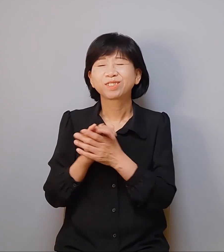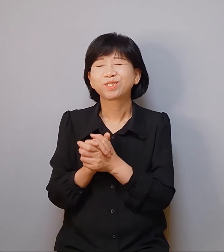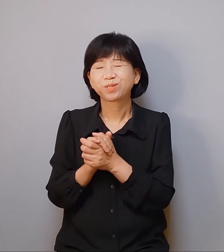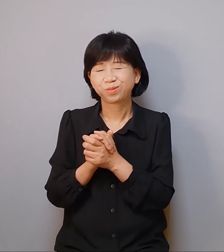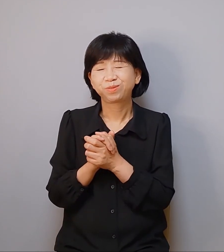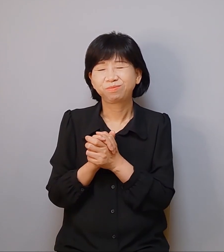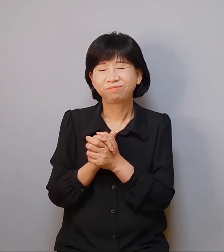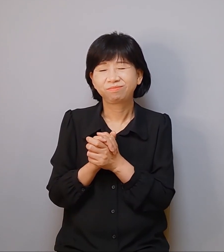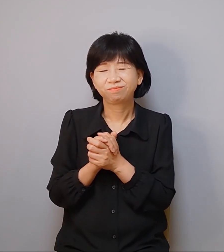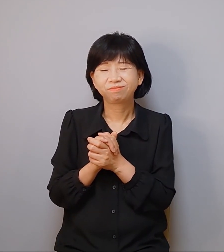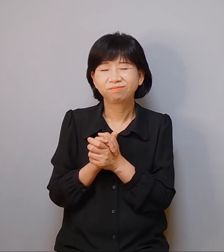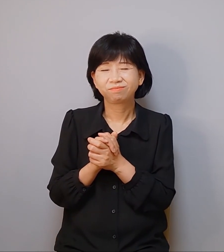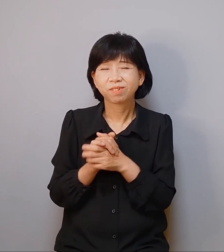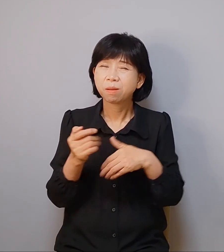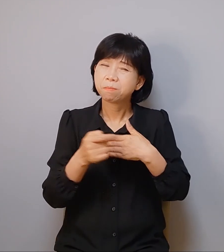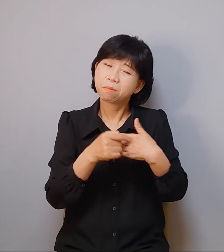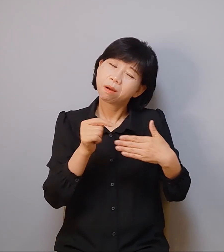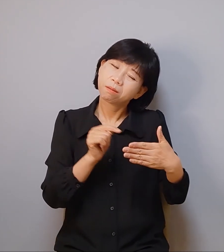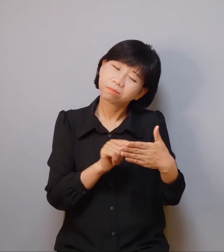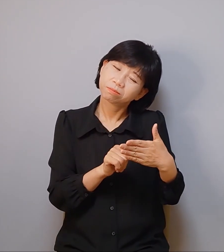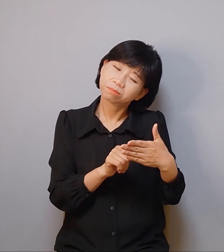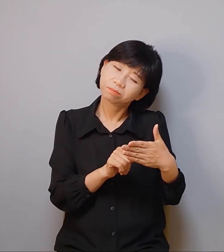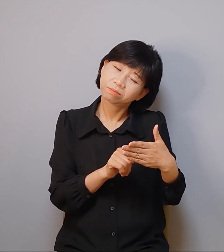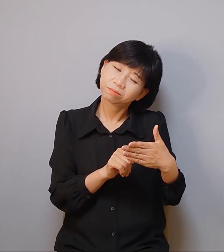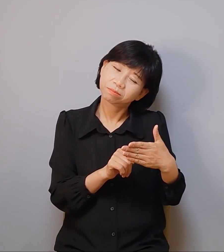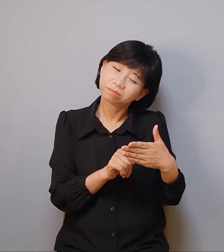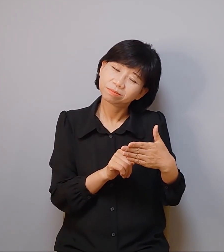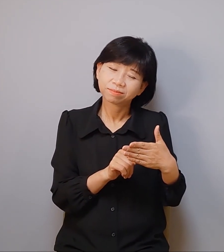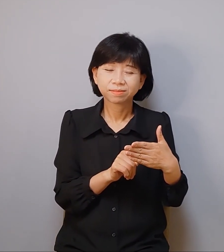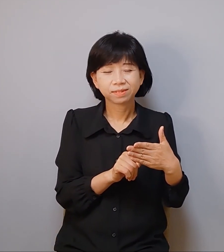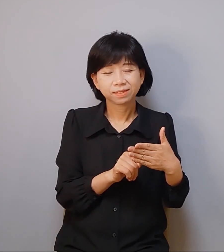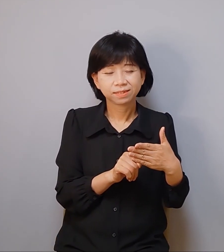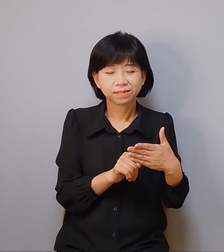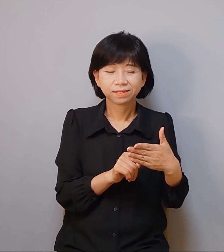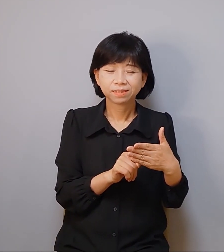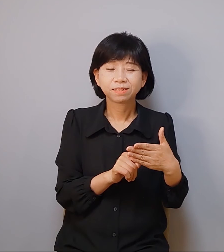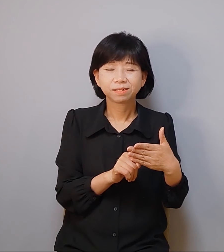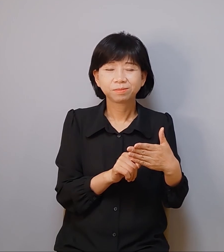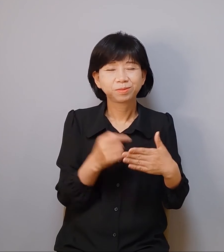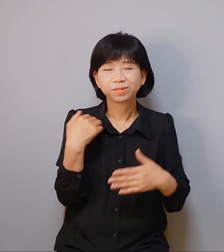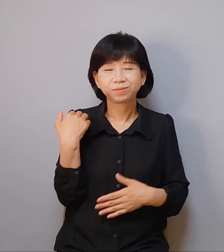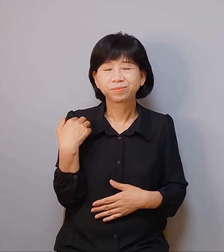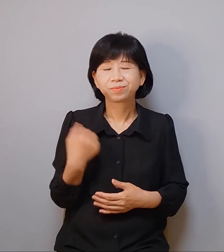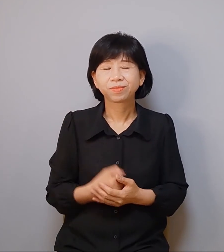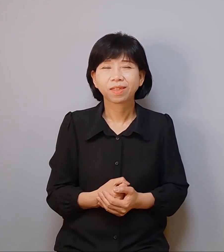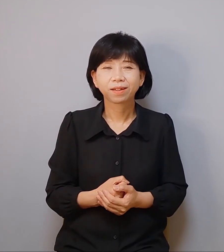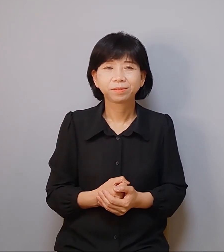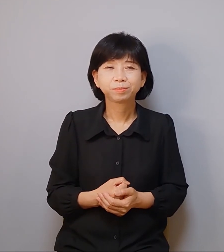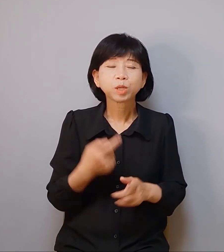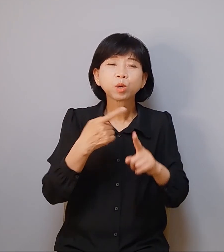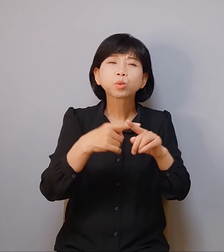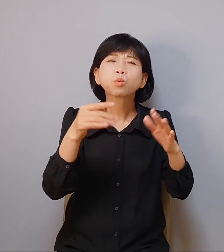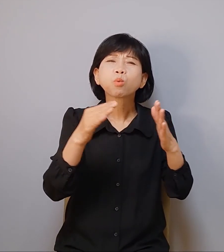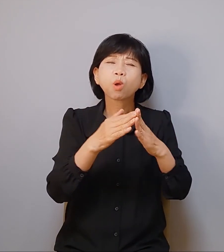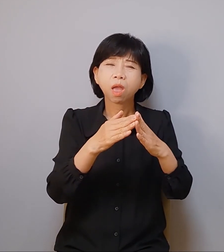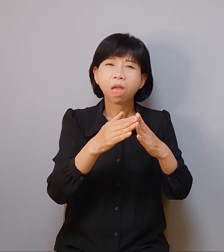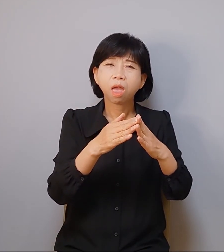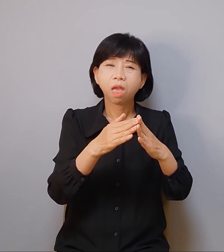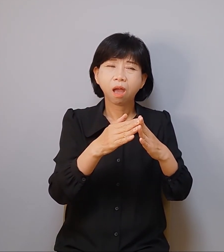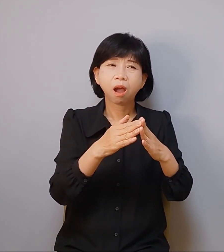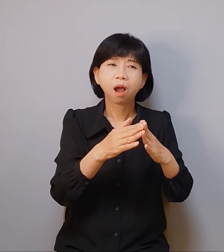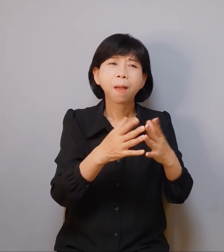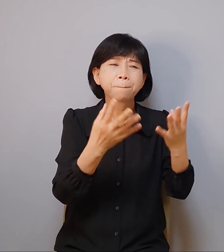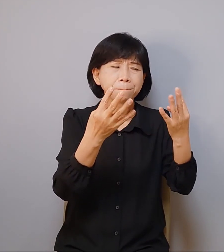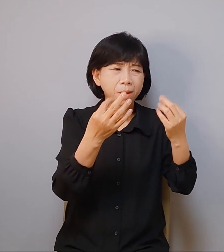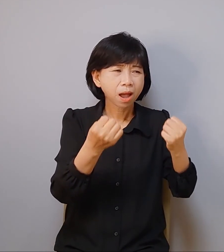사실 잘 모르겠어요, 솔직히. 건물들은 너무 많은데 왜 우리 교회 건물은 없을까? 아니, 교회 건물들이